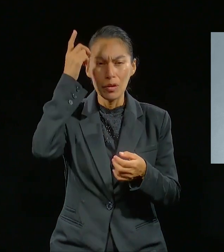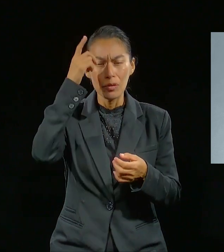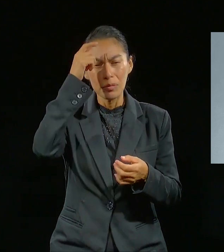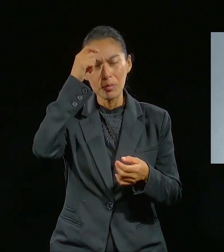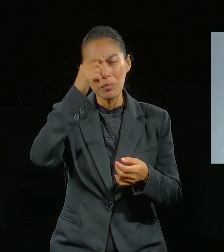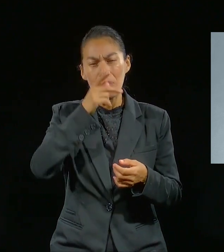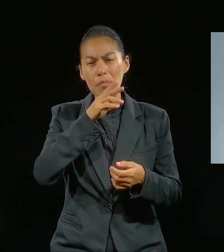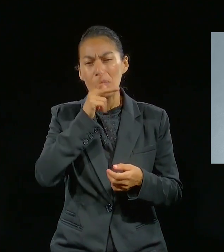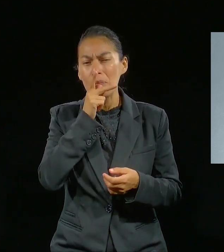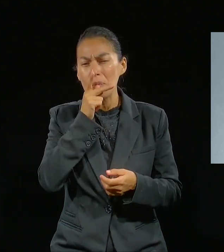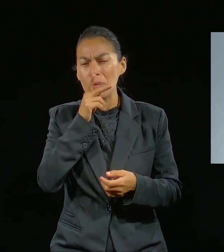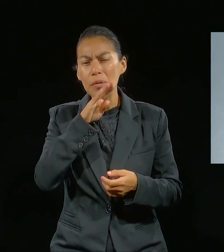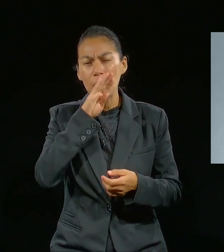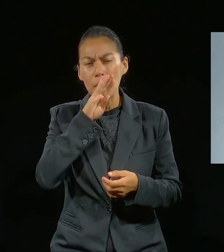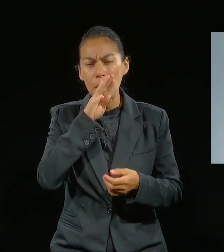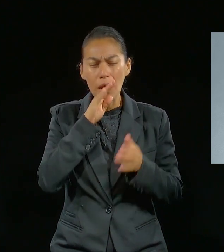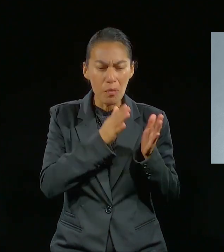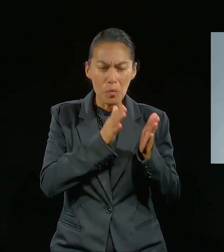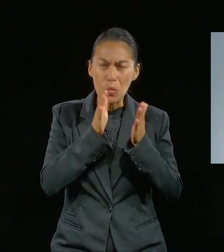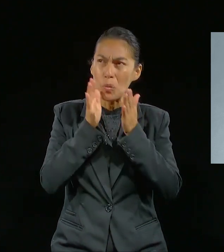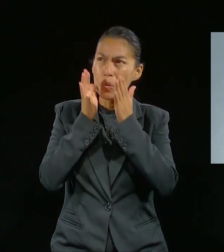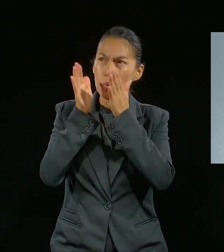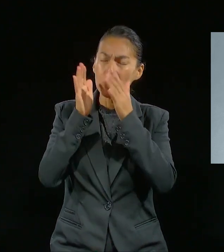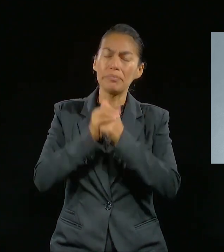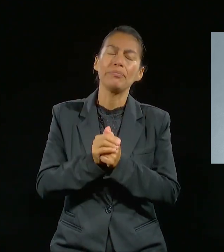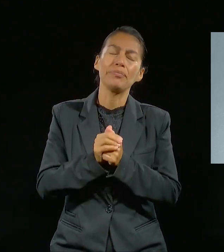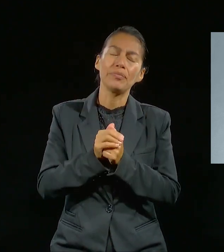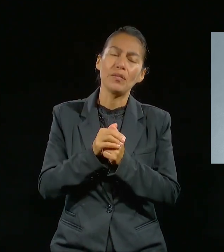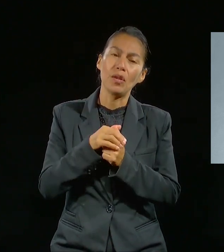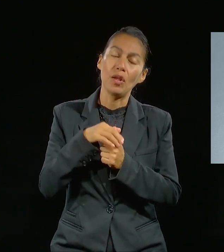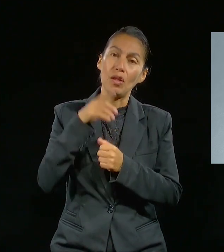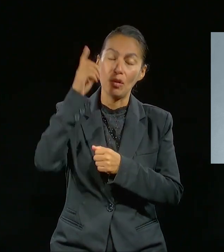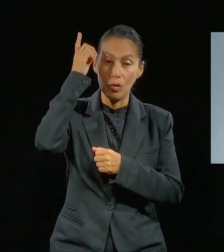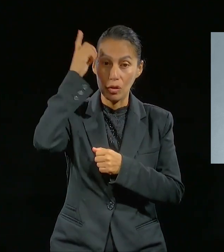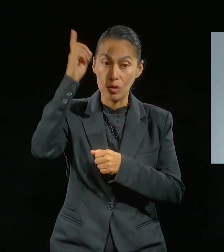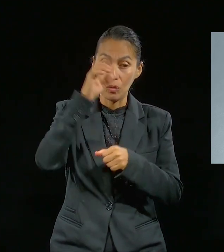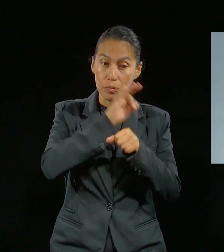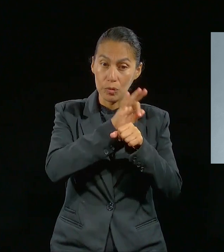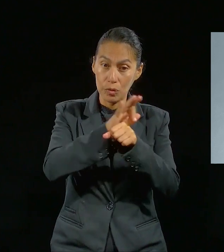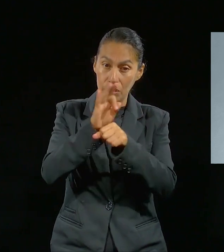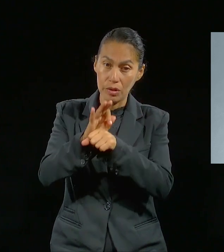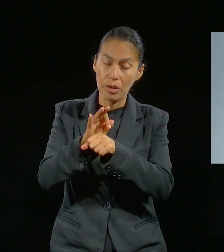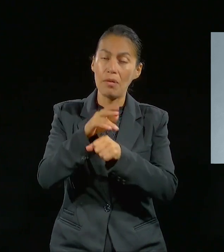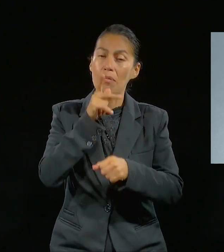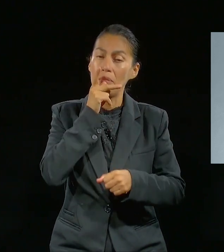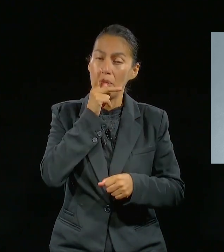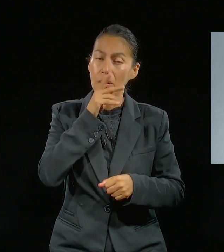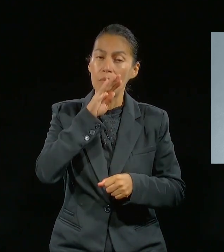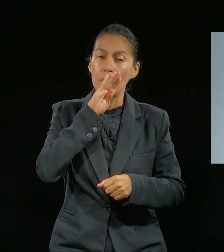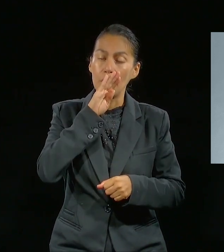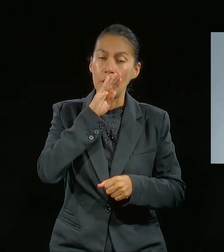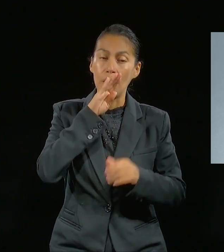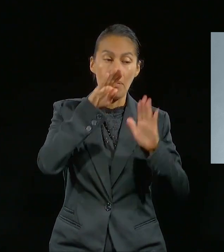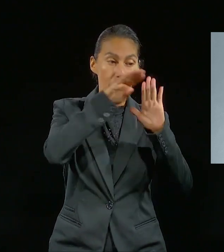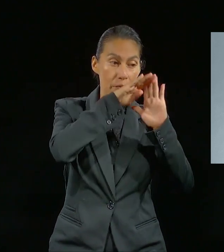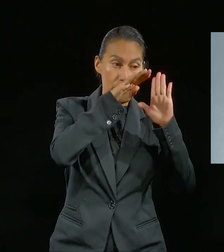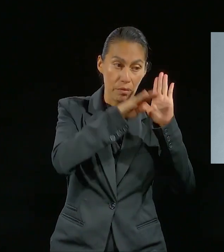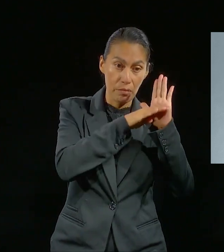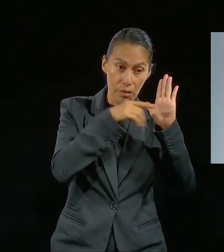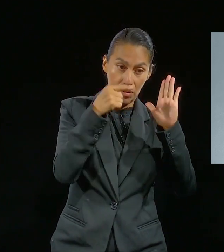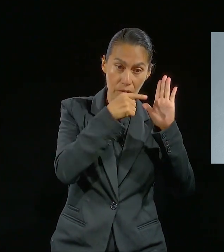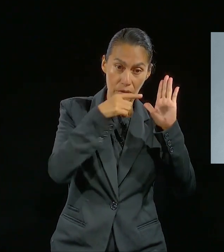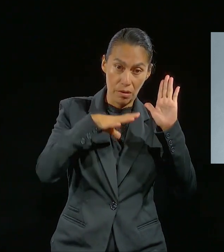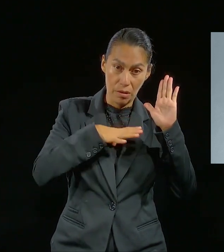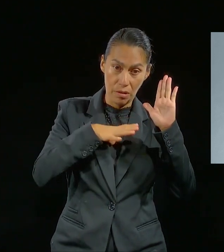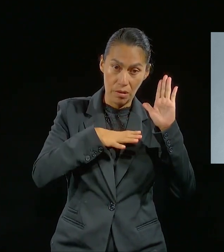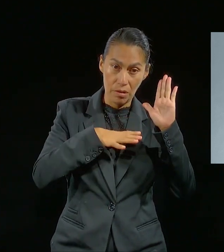Dios protege a las madres. Por eso nos manda honra a tu padre y a tu madre con